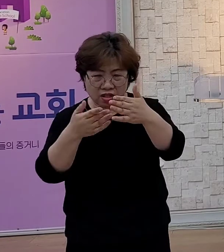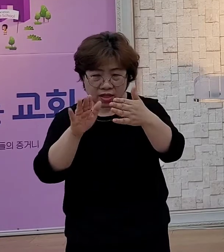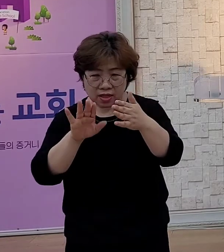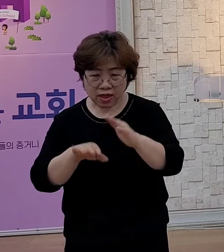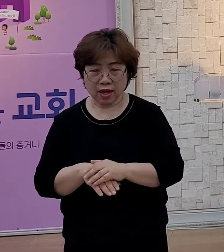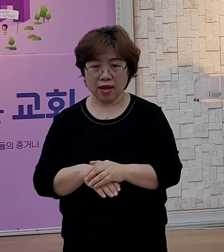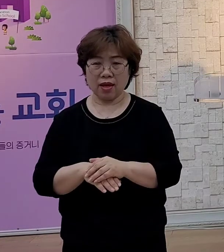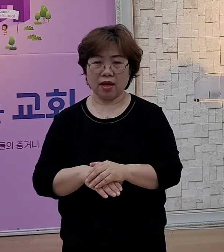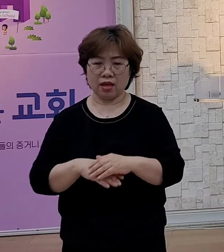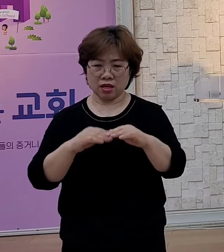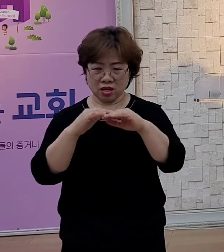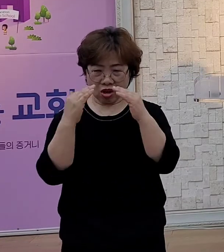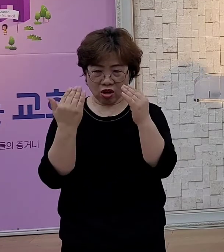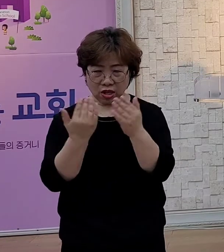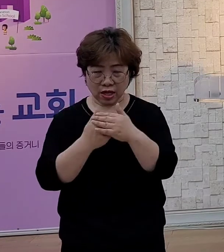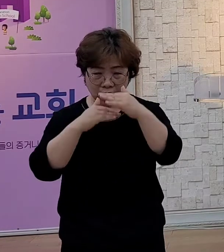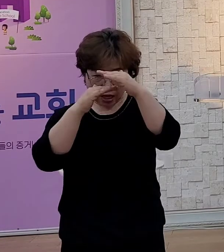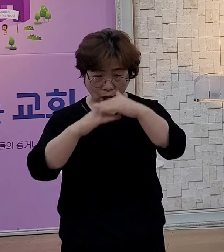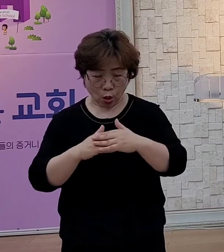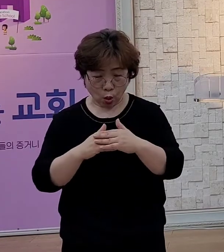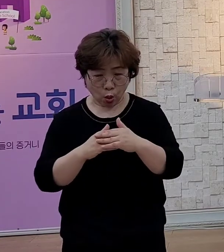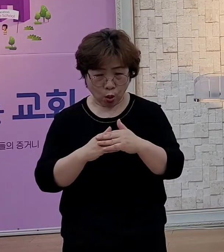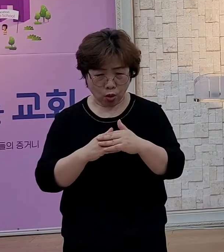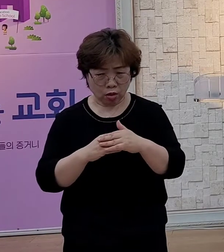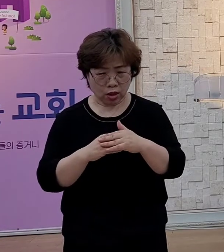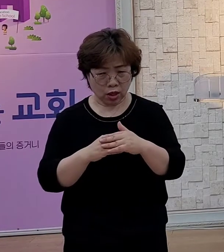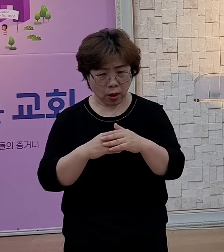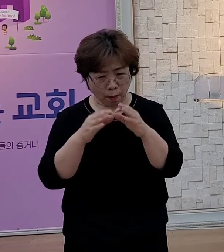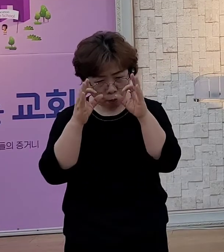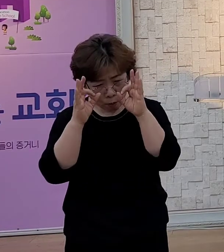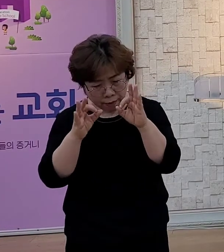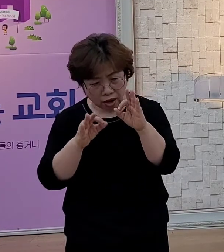하는 이야기가 이 차별에 대한 이야기입니다.